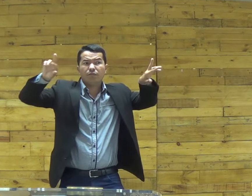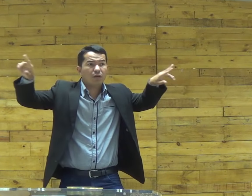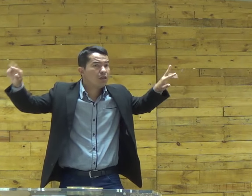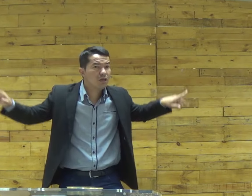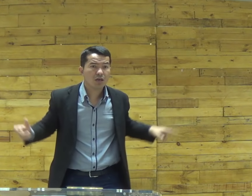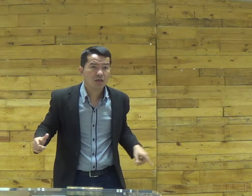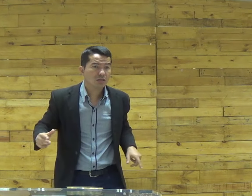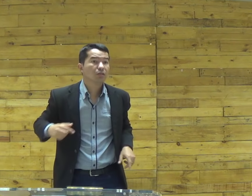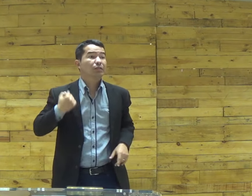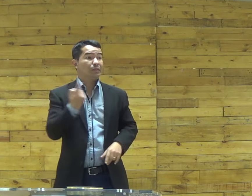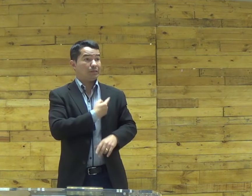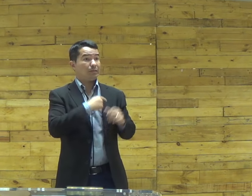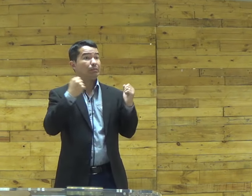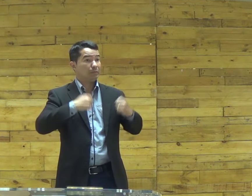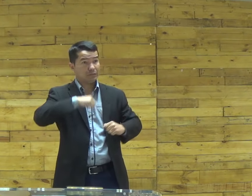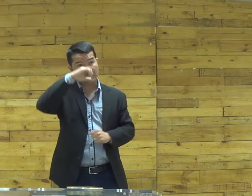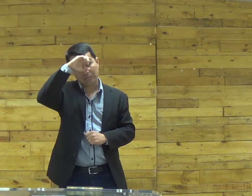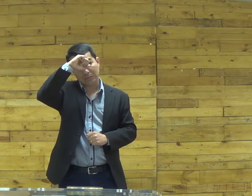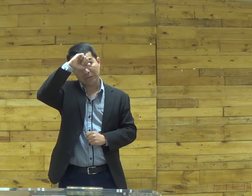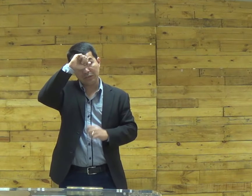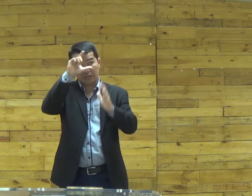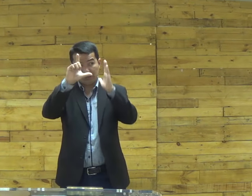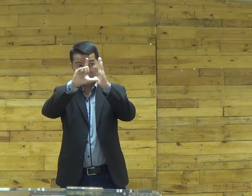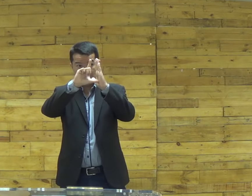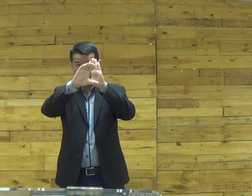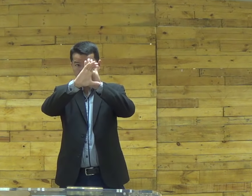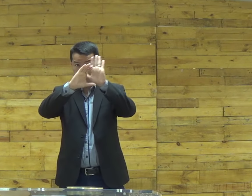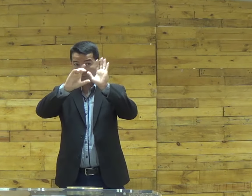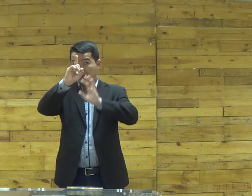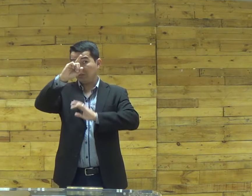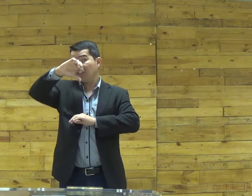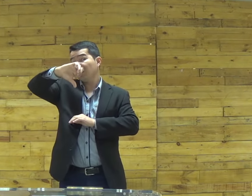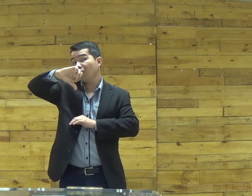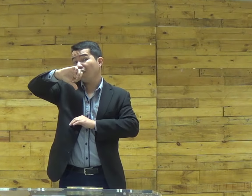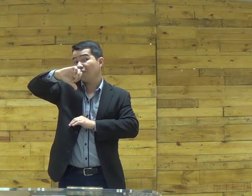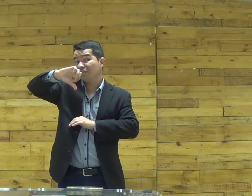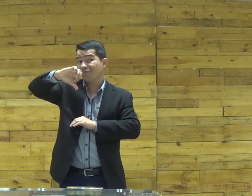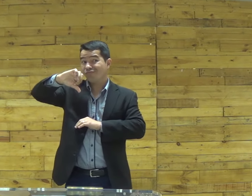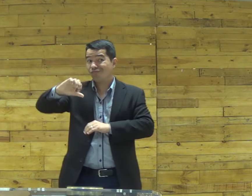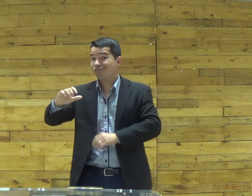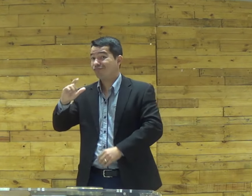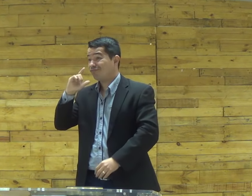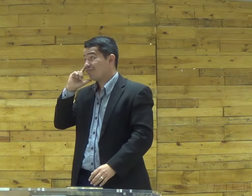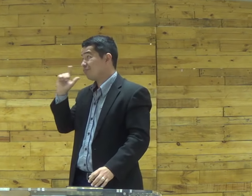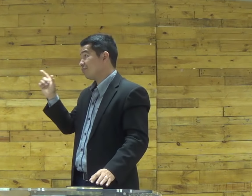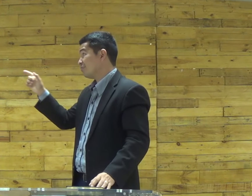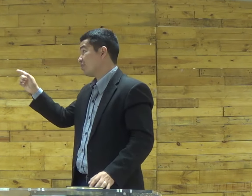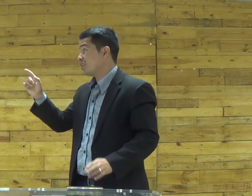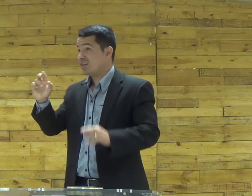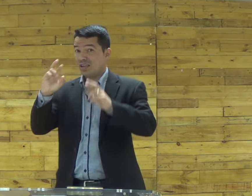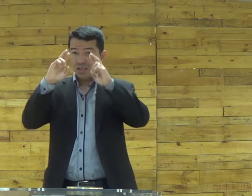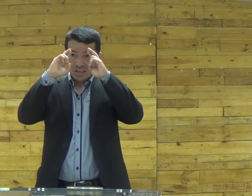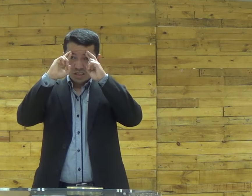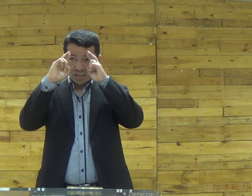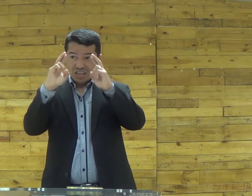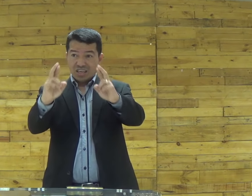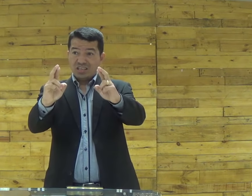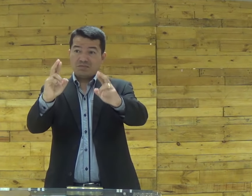outra pessoa de outra maneira. As pessoas são diferentes, elas não sentem as mesmas coisas. Devos aprender ali com Levítico 19:14 que o